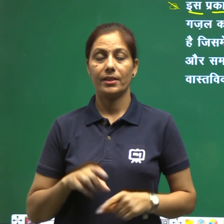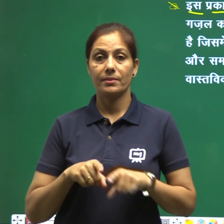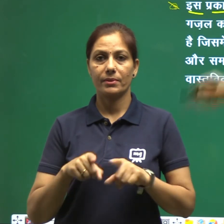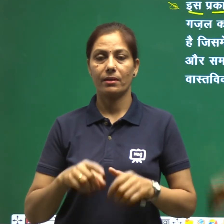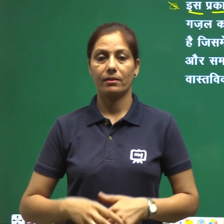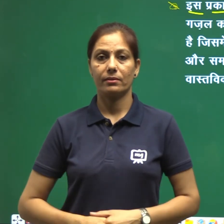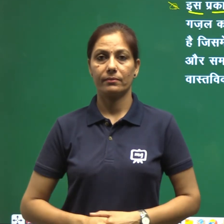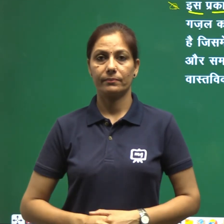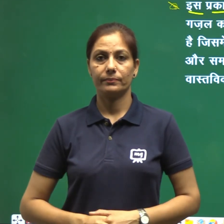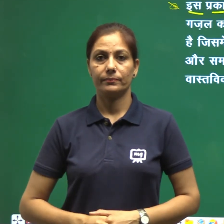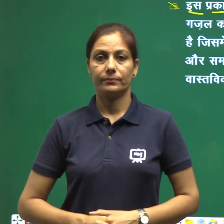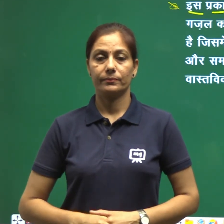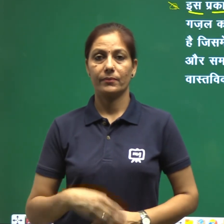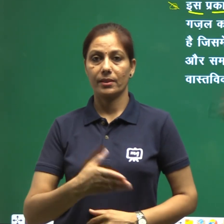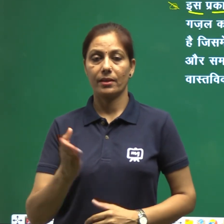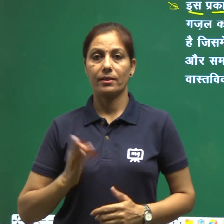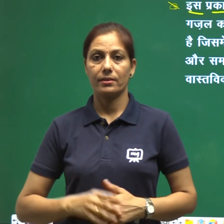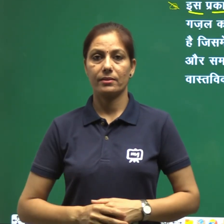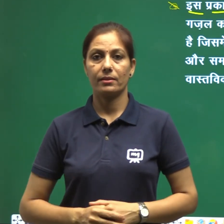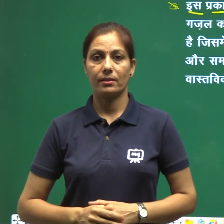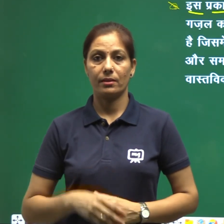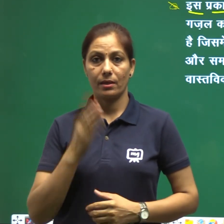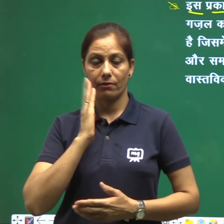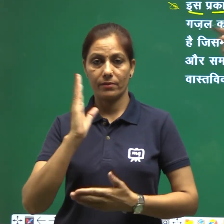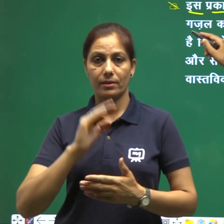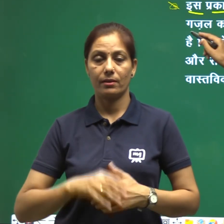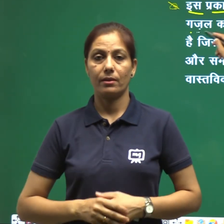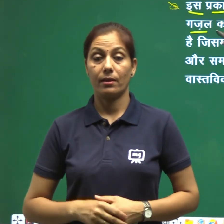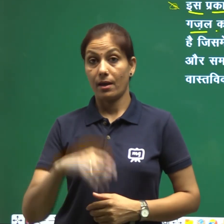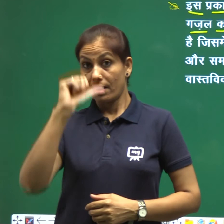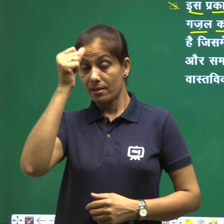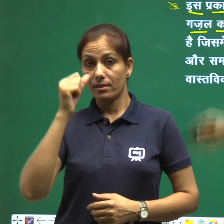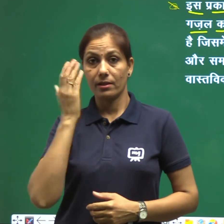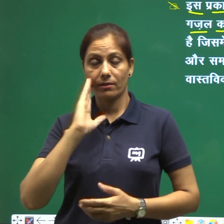प्रकार यह गज़ल हिंदी गज़ल का